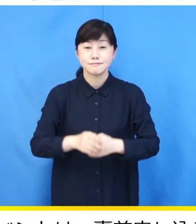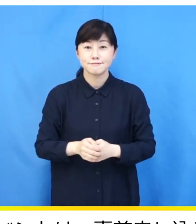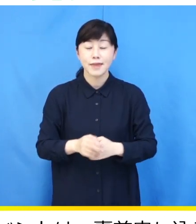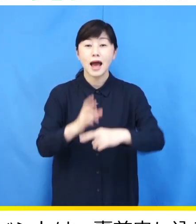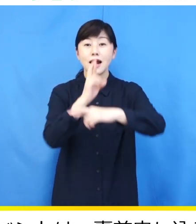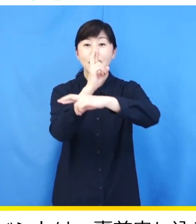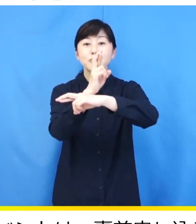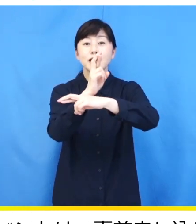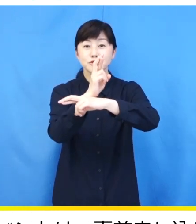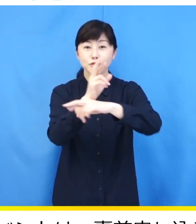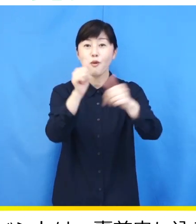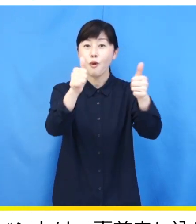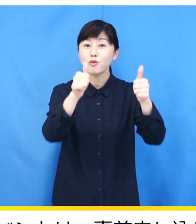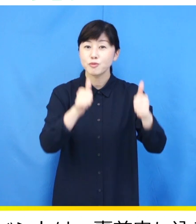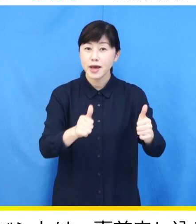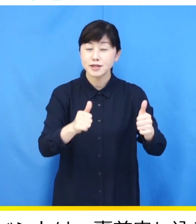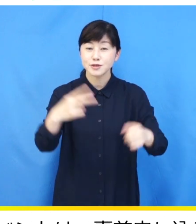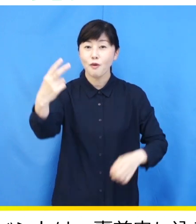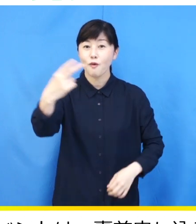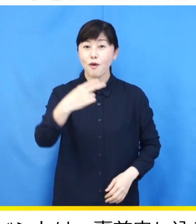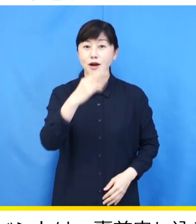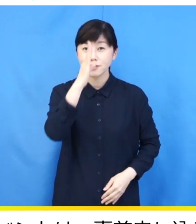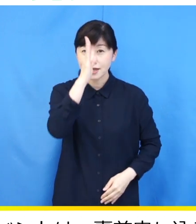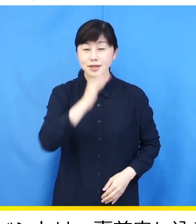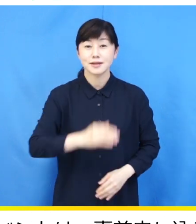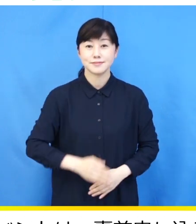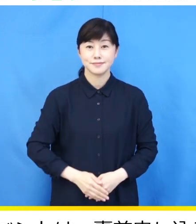ホームページをご覧下さい